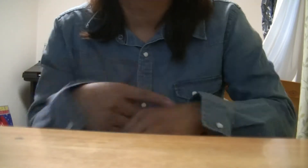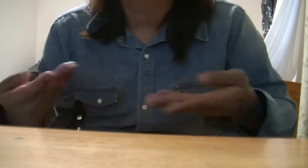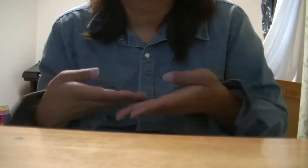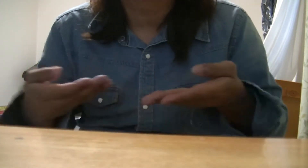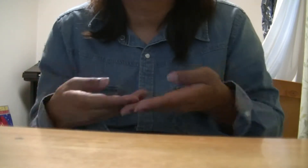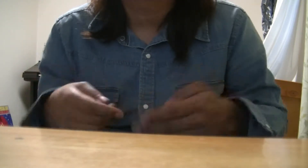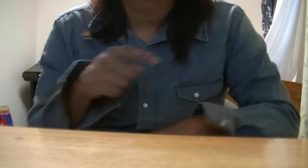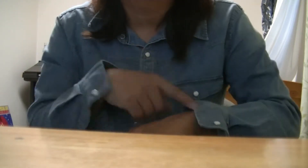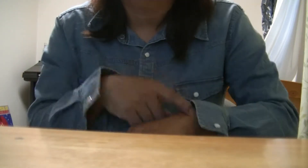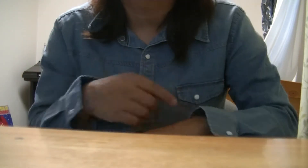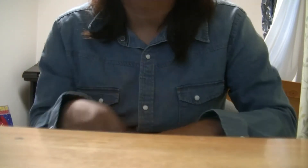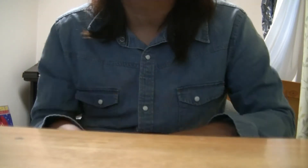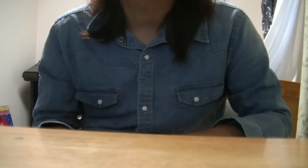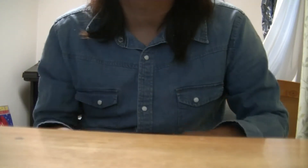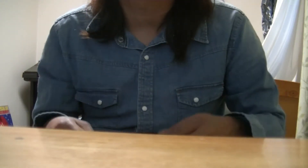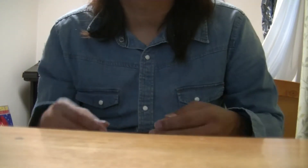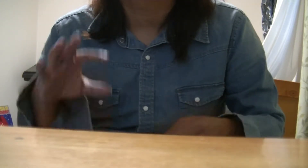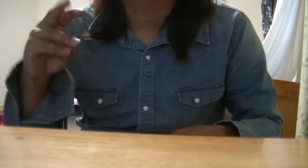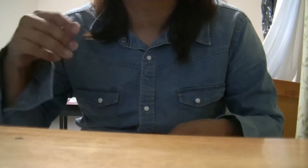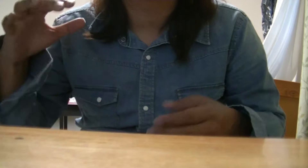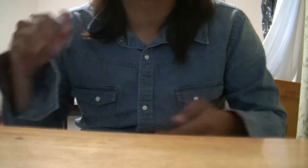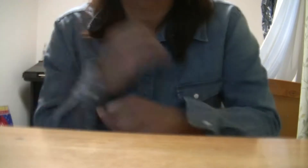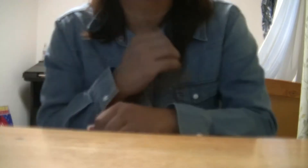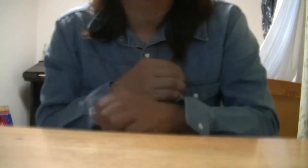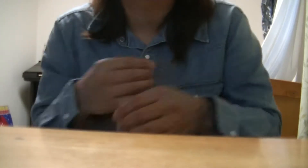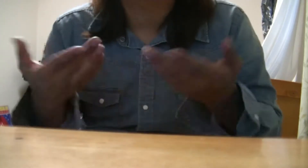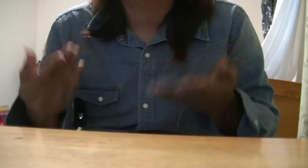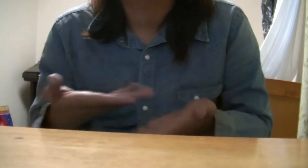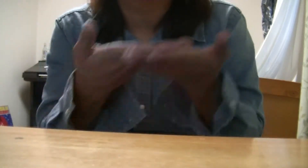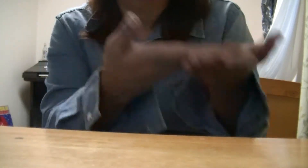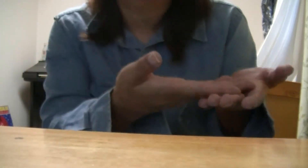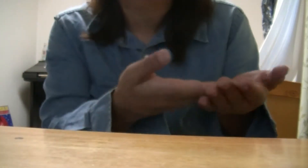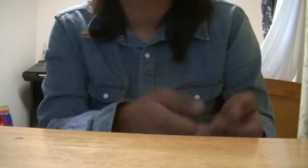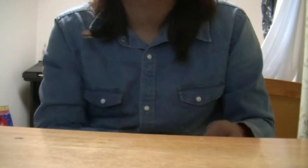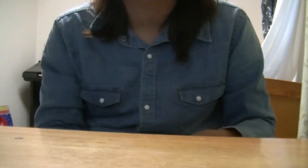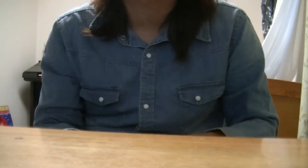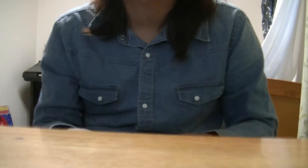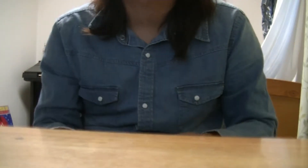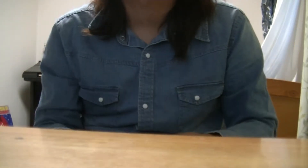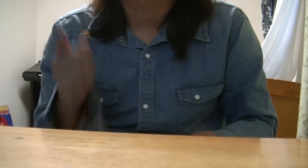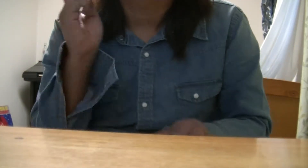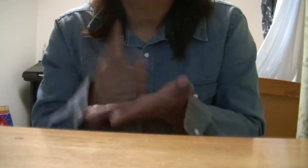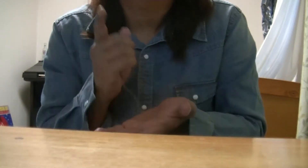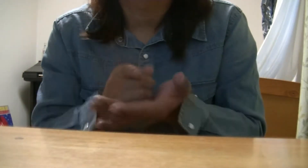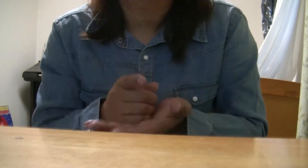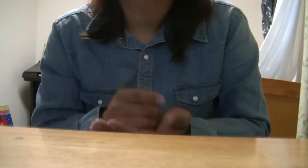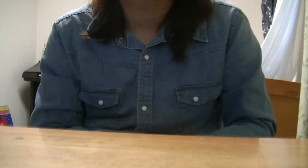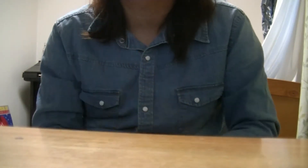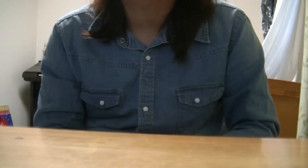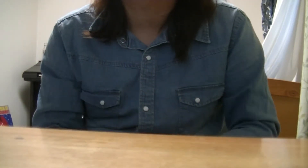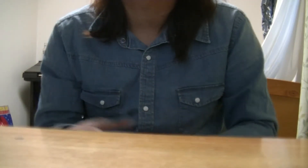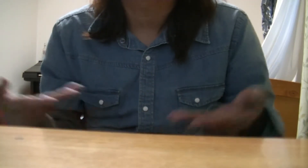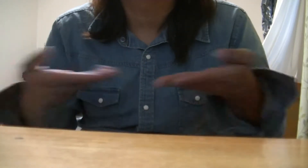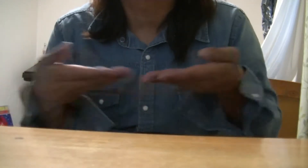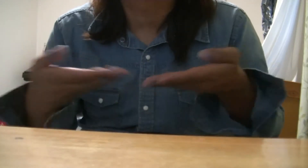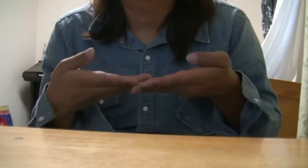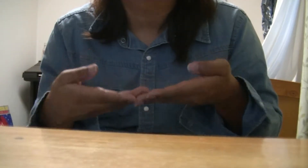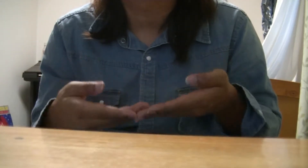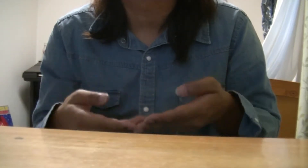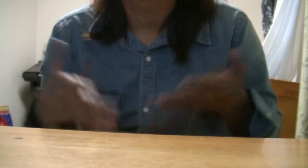えばマクドナルドで言うと、ハンバーガーを作ったりハンバーガーを売ったり、お客様の接客をするしかないんでしょ、仕事なのに。僕